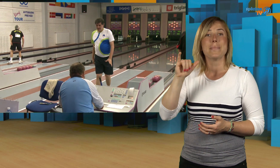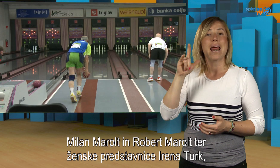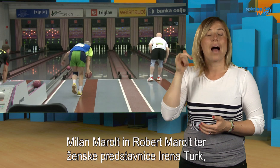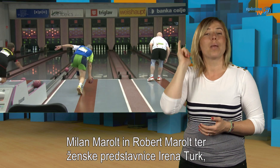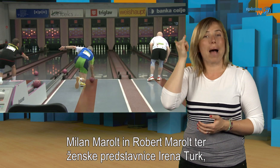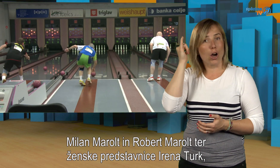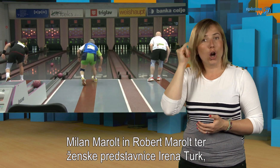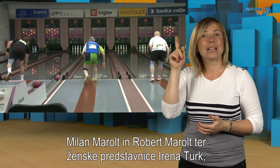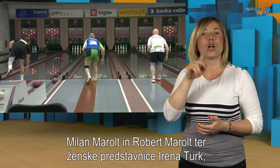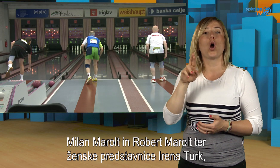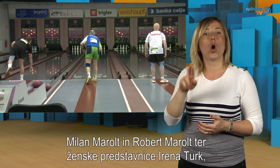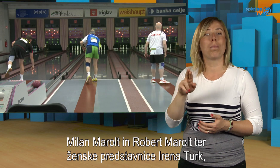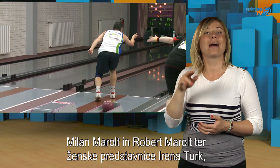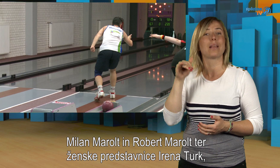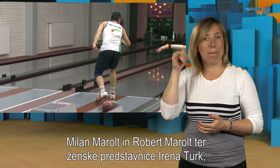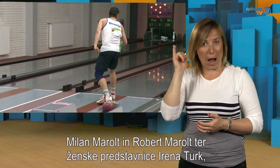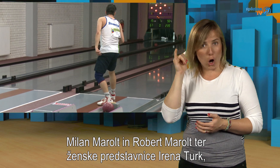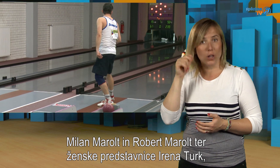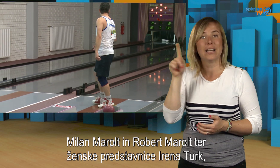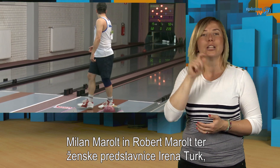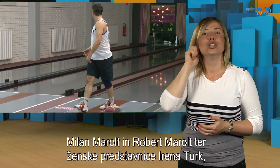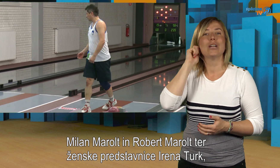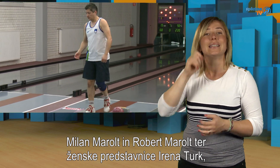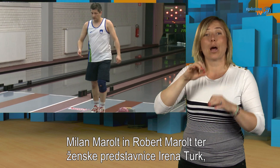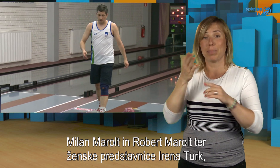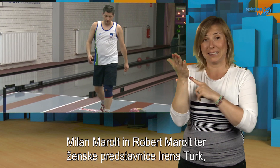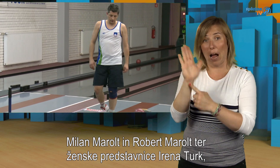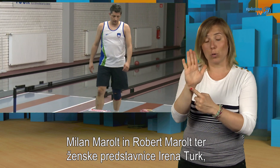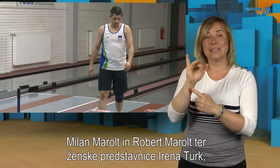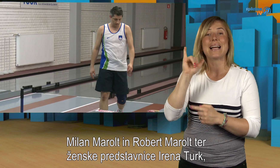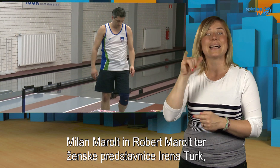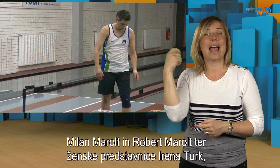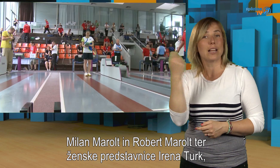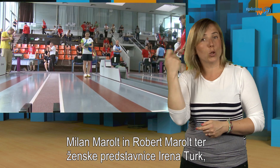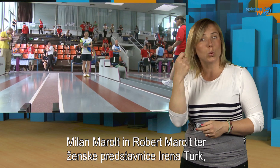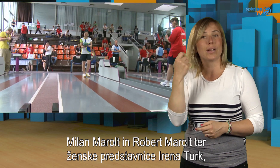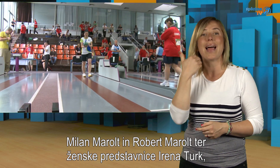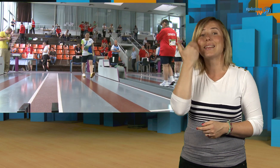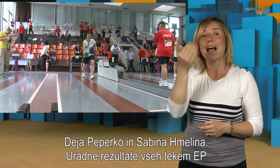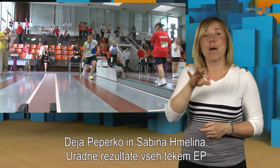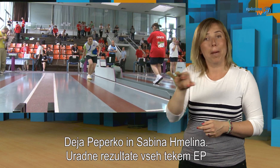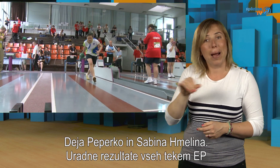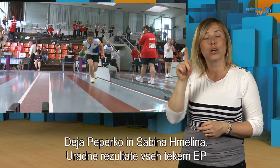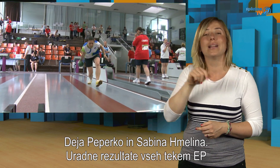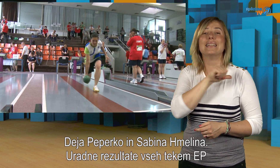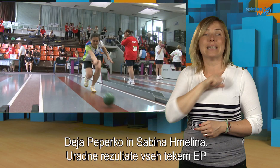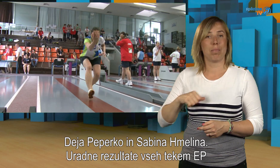in Robert Marolt ter ženske predstavnice Irena Turk, Deja Peperko in Sabina Hmelina.